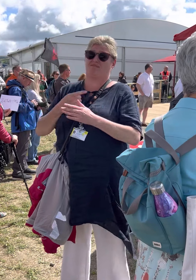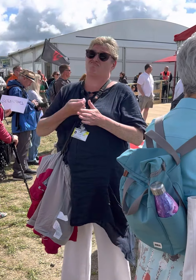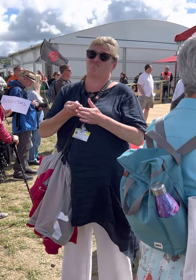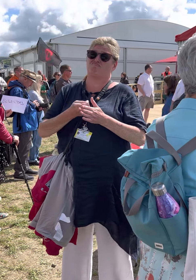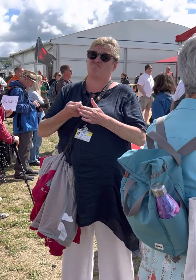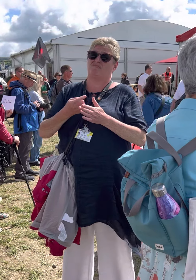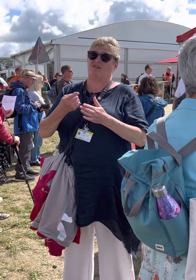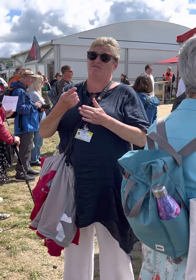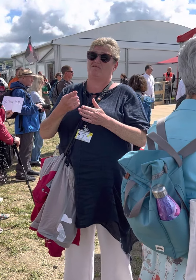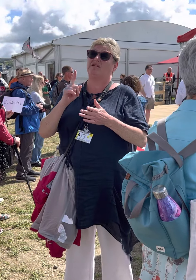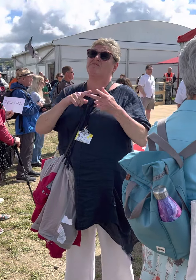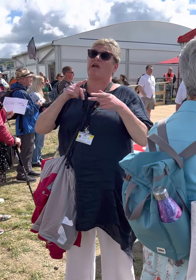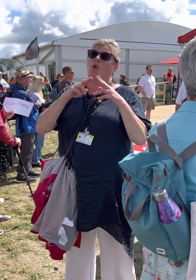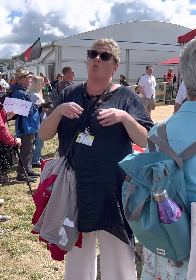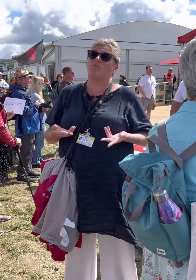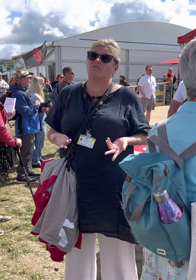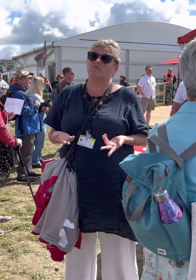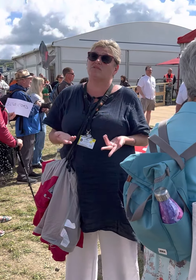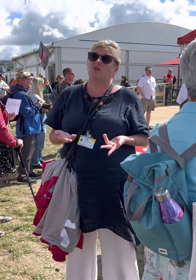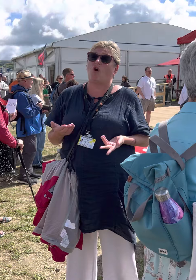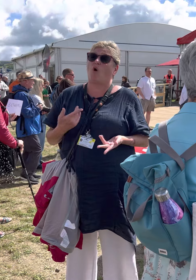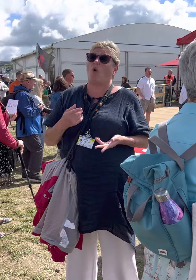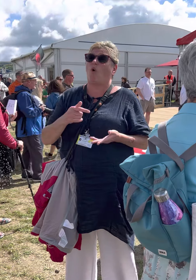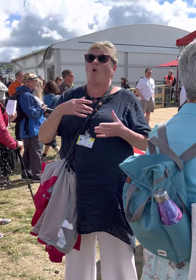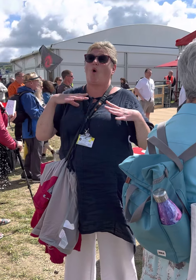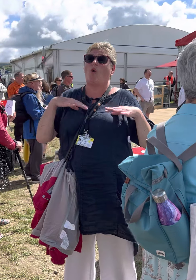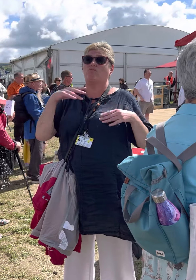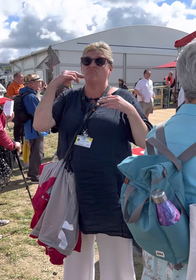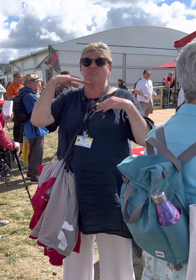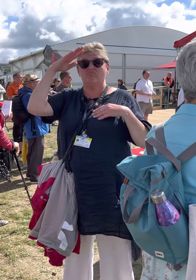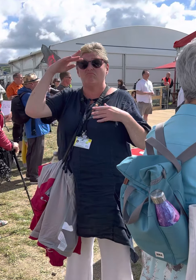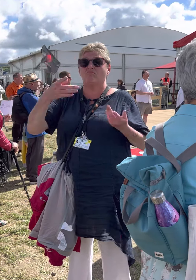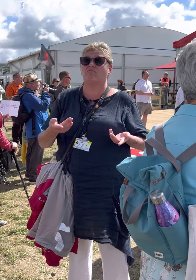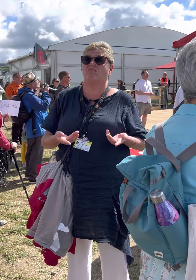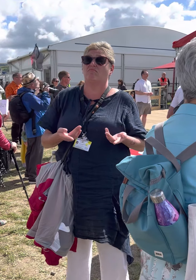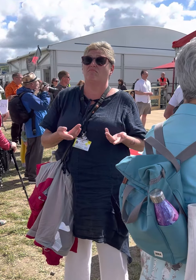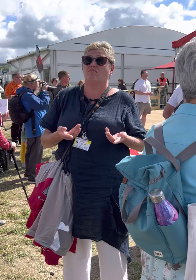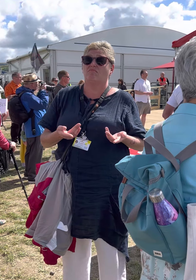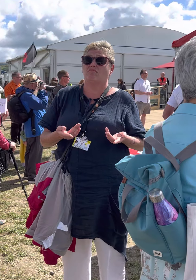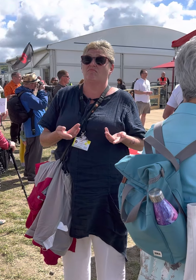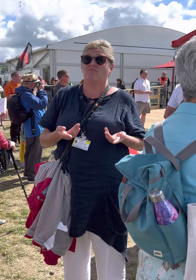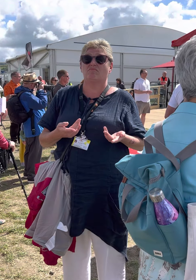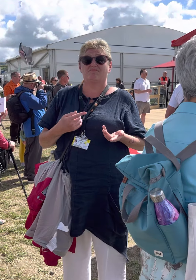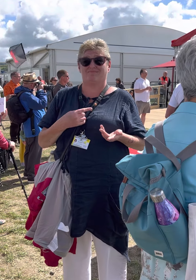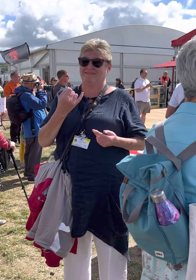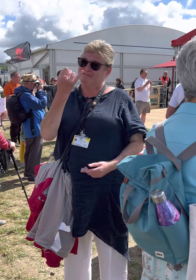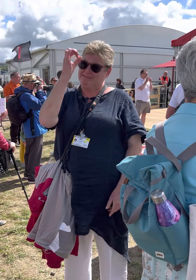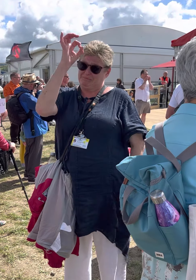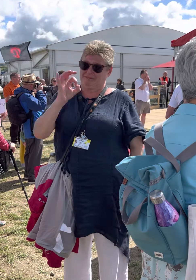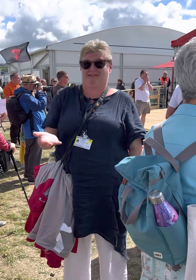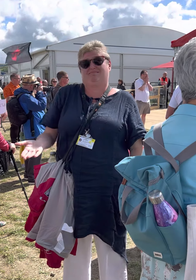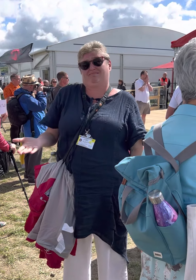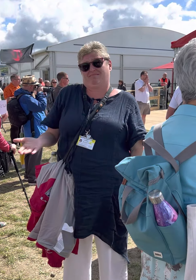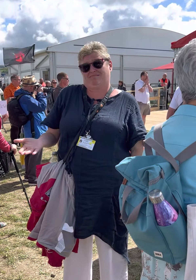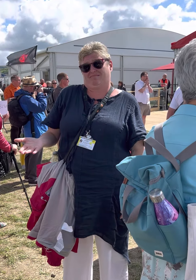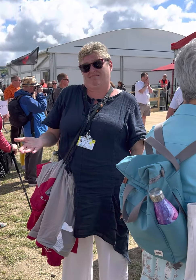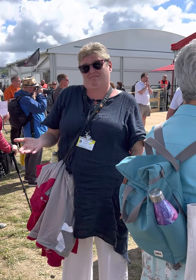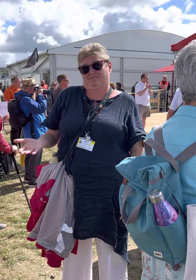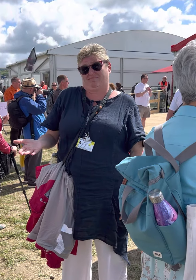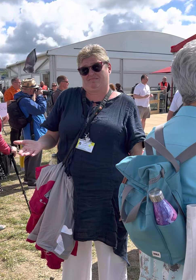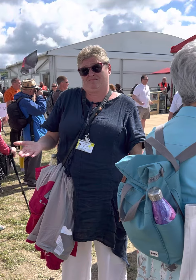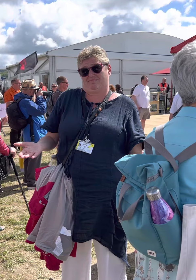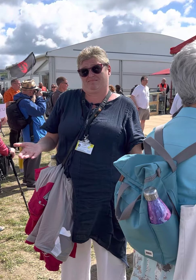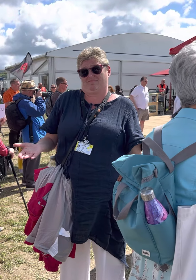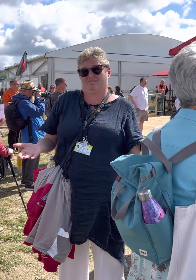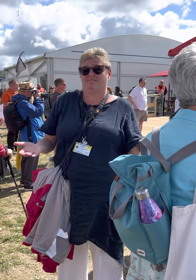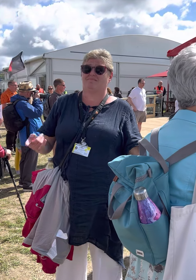pentra yn ailgartrefi neu'n cael ei gosod ar gyfer gwyliau. Bron iawn 60%. Yn y